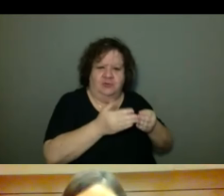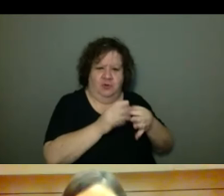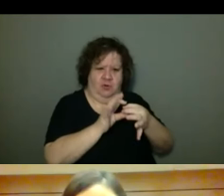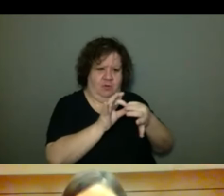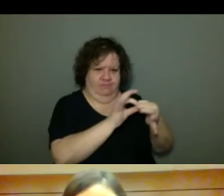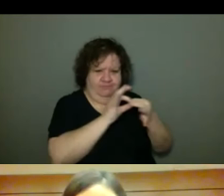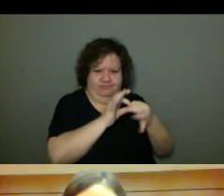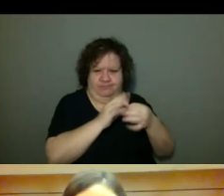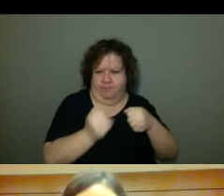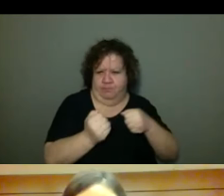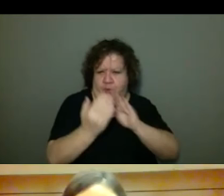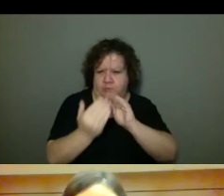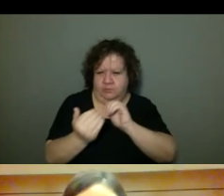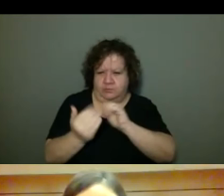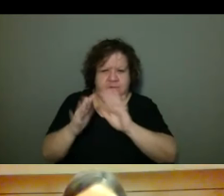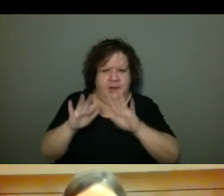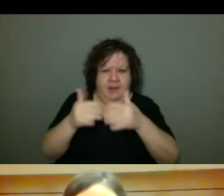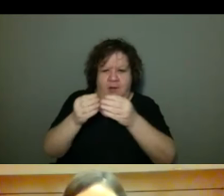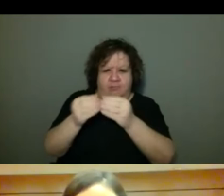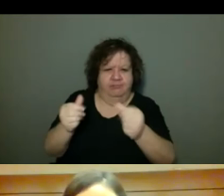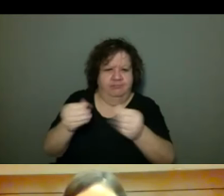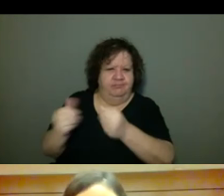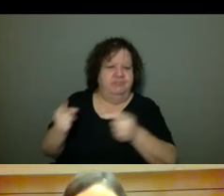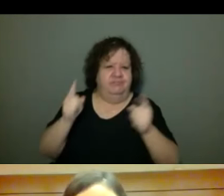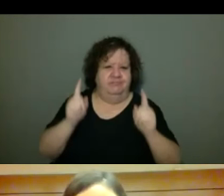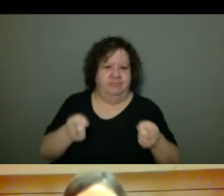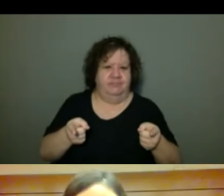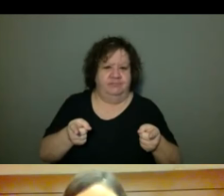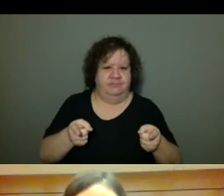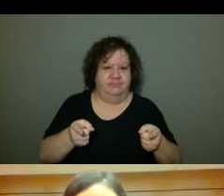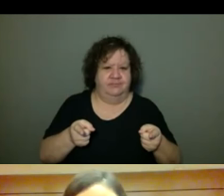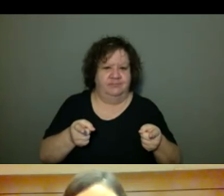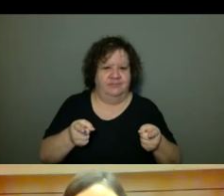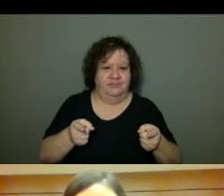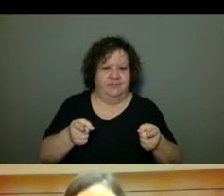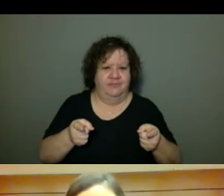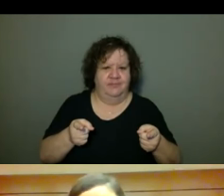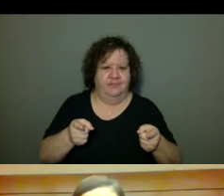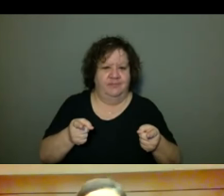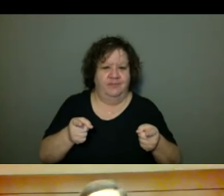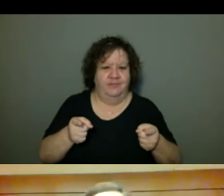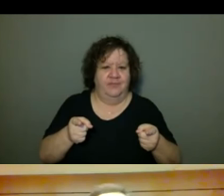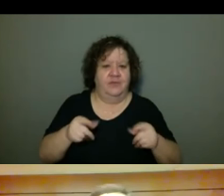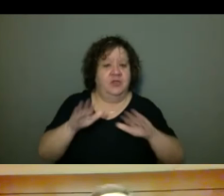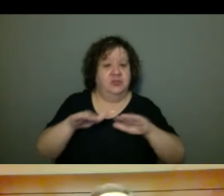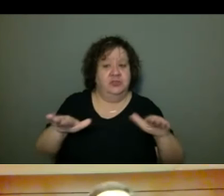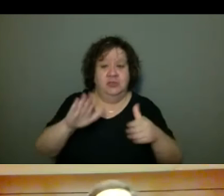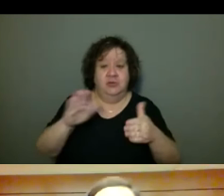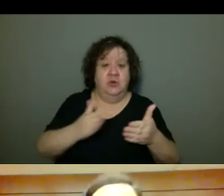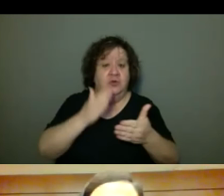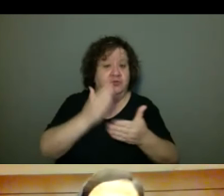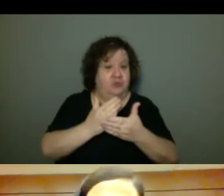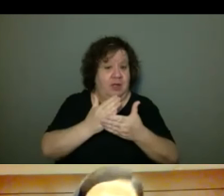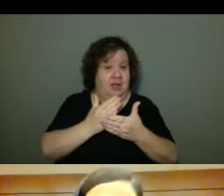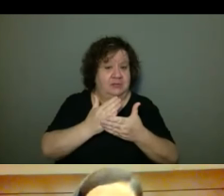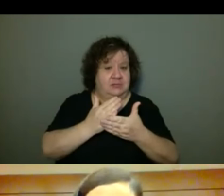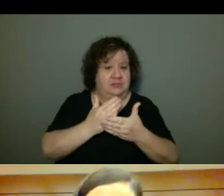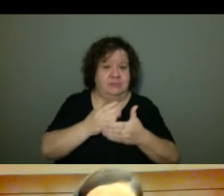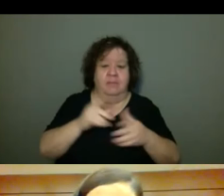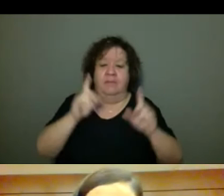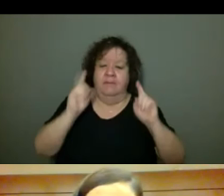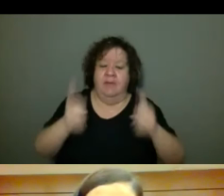A veces la respuesta de los sistemas de protección no son apropiados. Deberían basarse